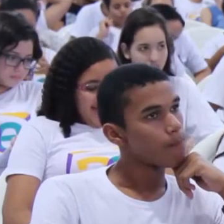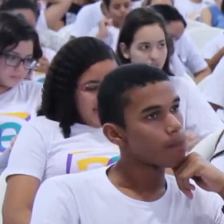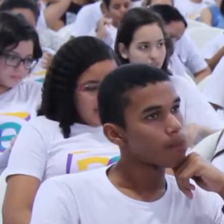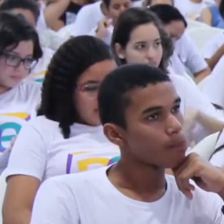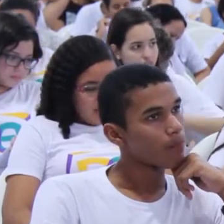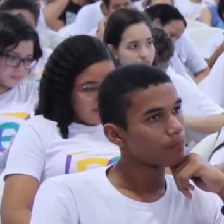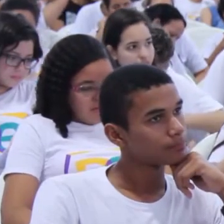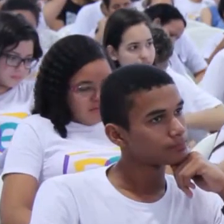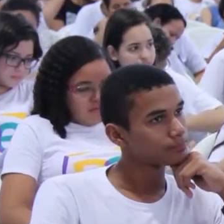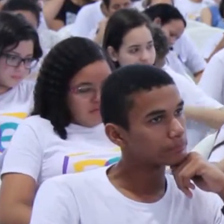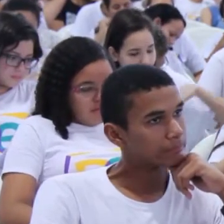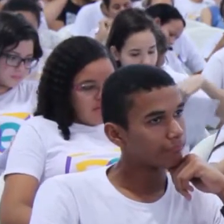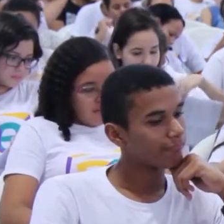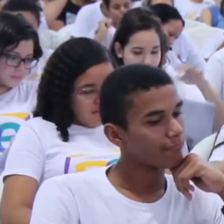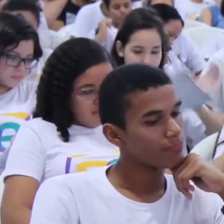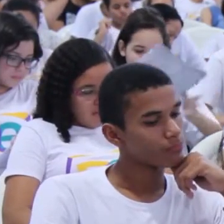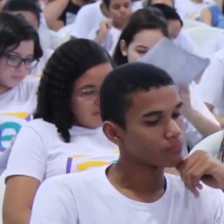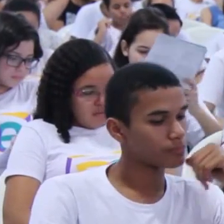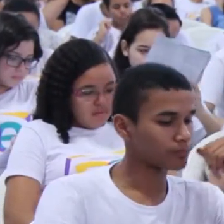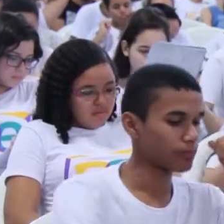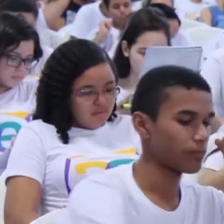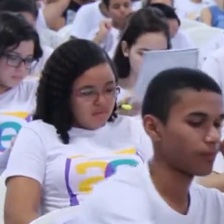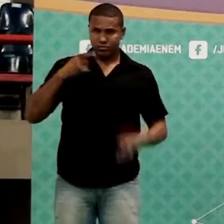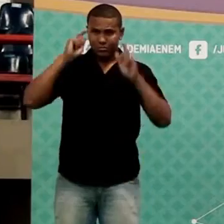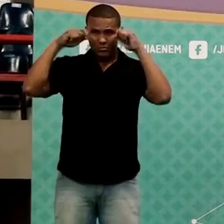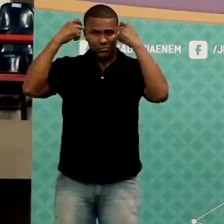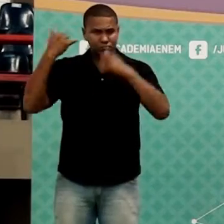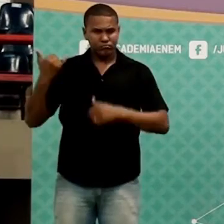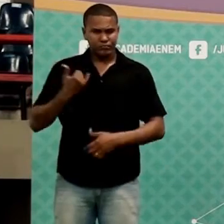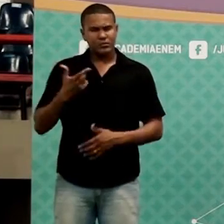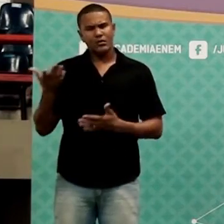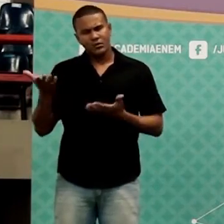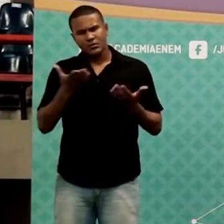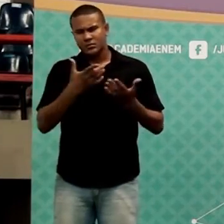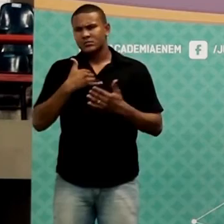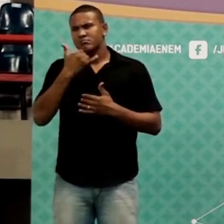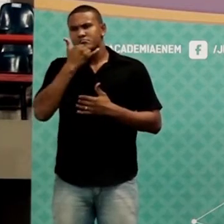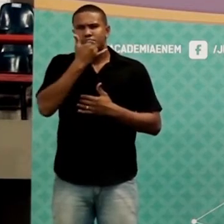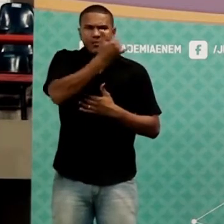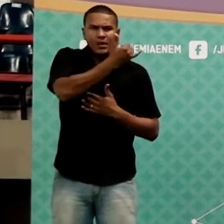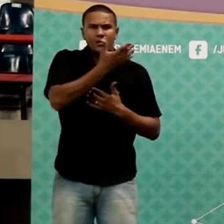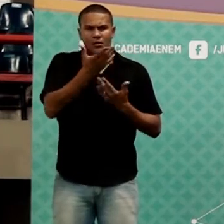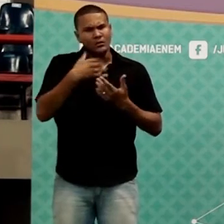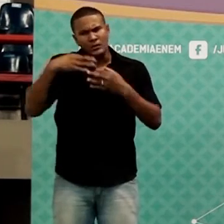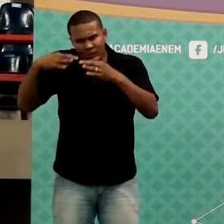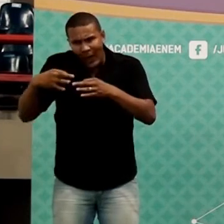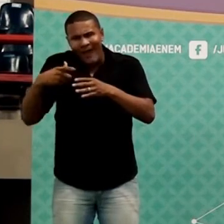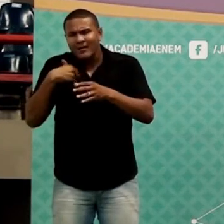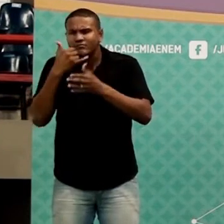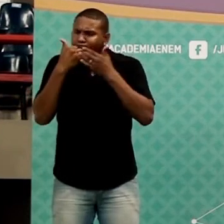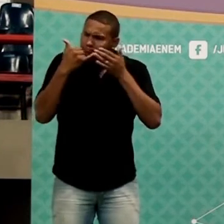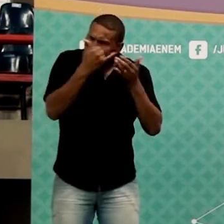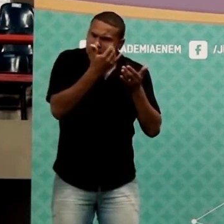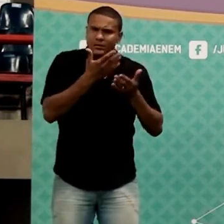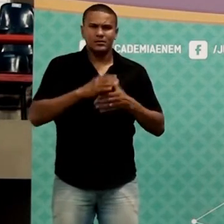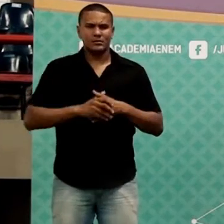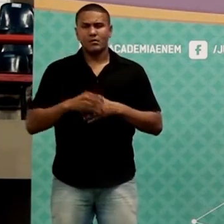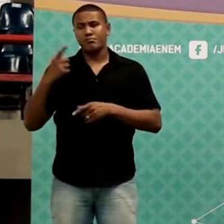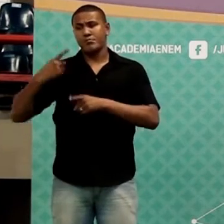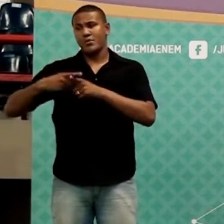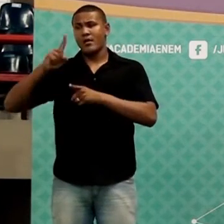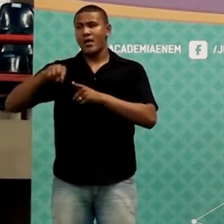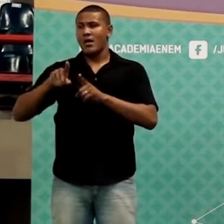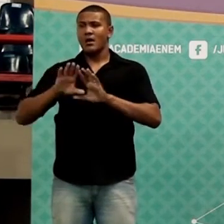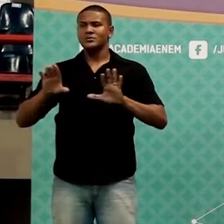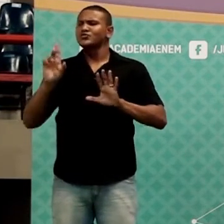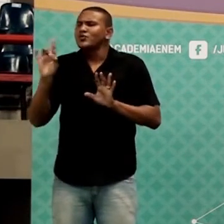E Lutero foi avisado pelo seu mestre: olha, Lutero, peça perdão, mesmo que você esteja certo, porque é só